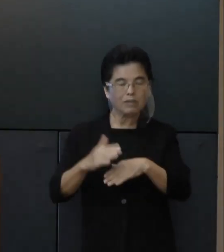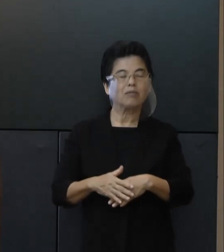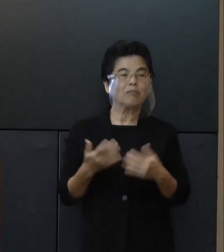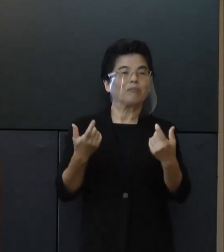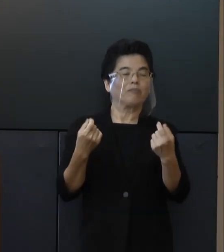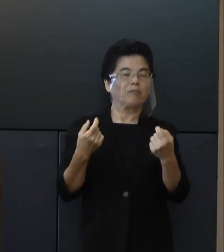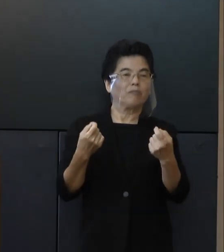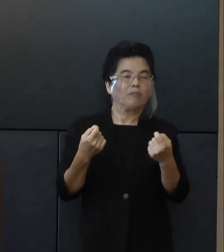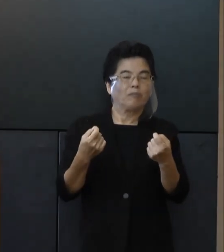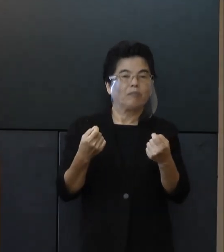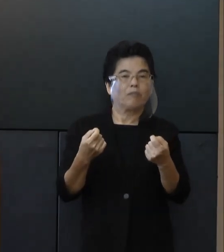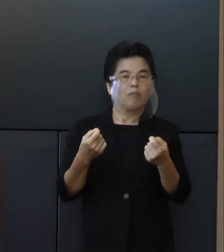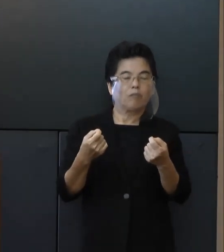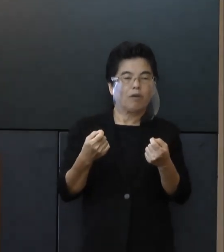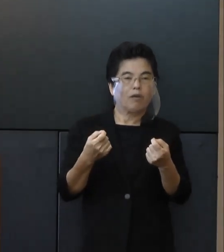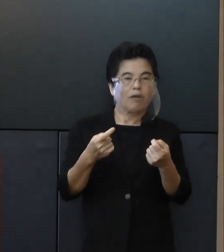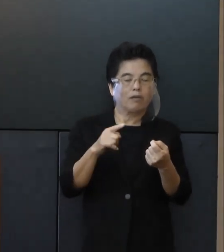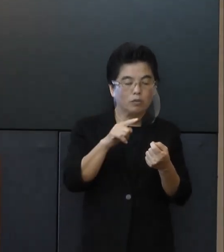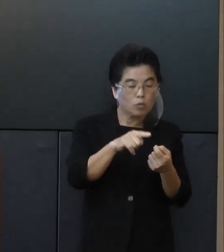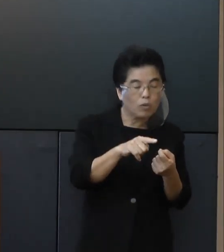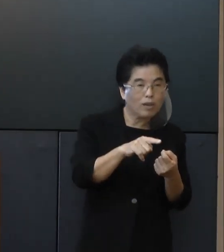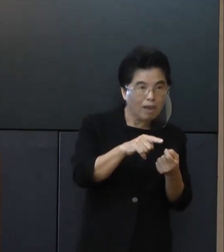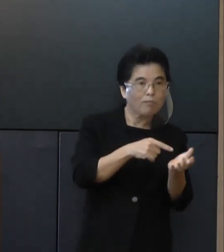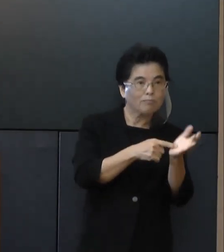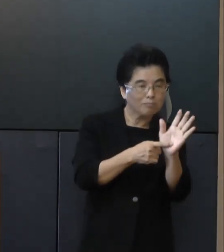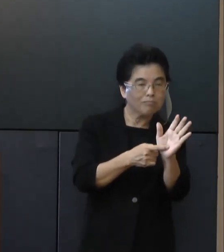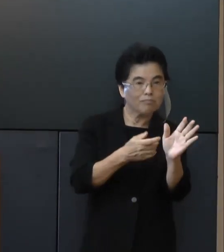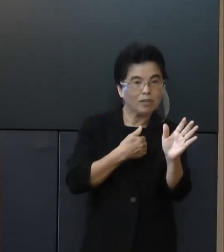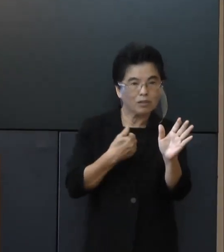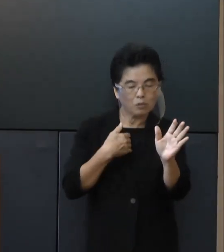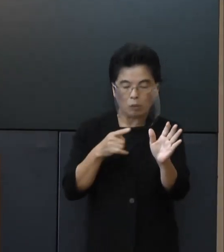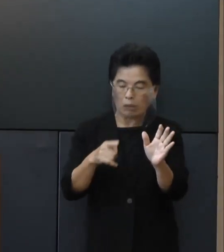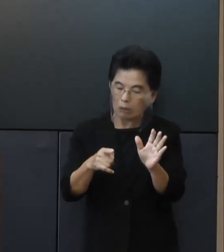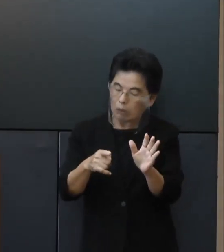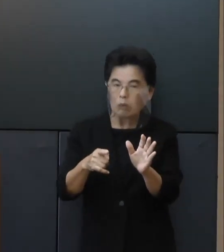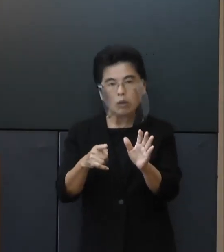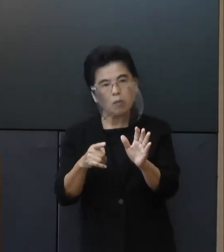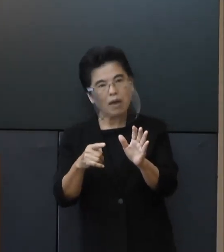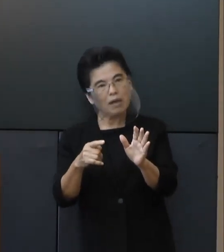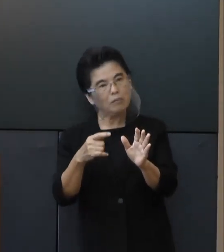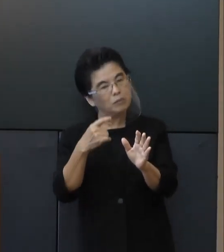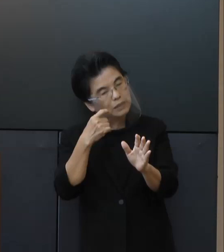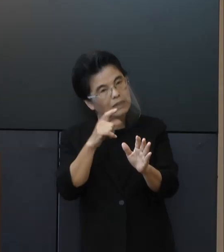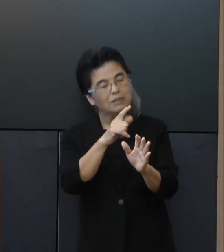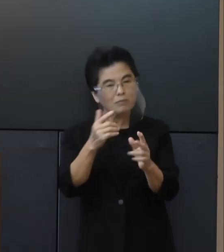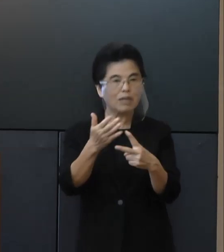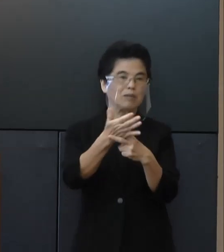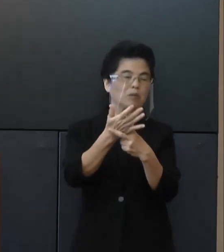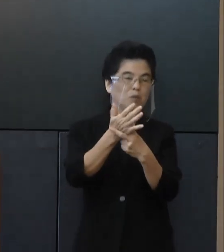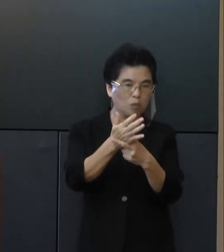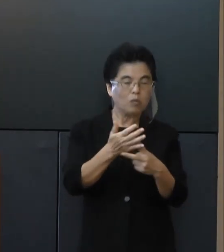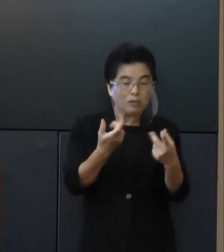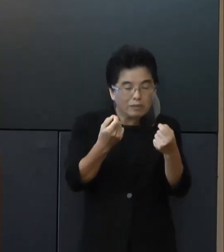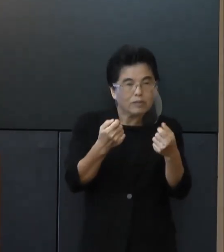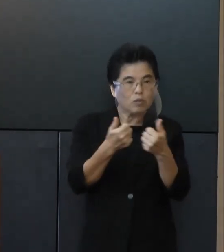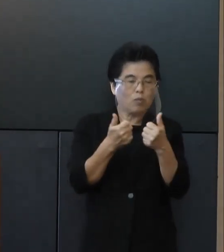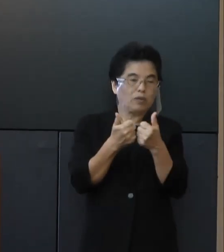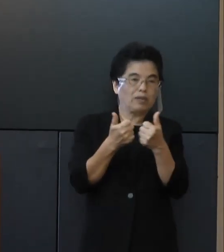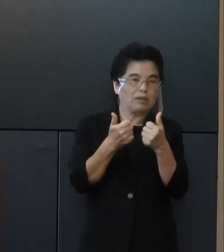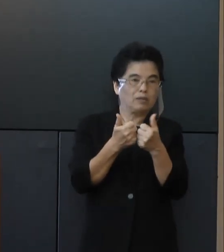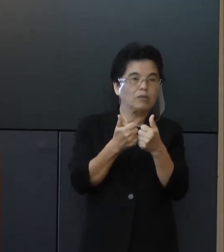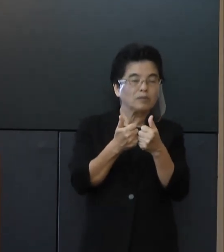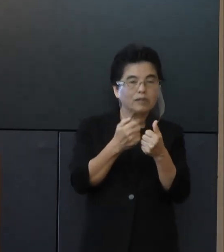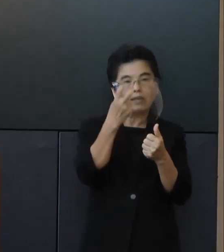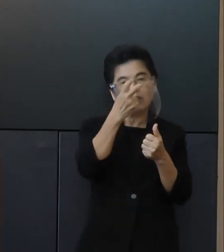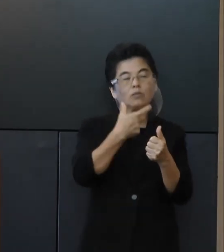必要な範囲で規定を決めていくというのはルールを今後定めるおつもりがあるということでよろしいですか。 はい、どれが出せてどれが出せないかはやっぱりルール化しないといけないだろうと思いますので、そこをしっかり協議をして検討していきたいということ